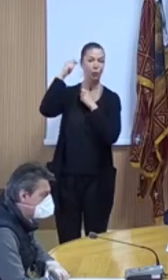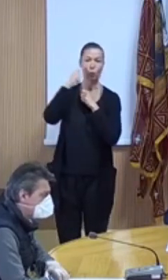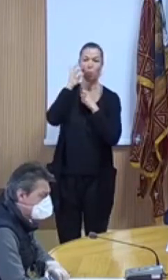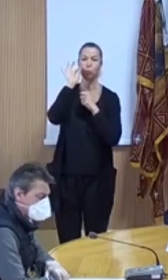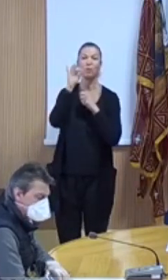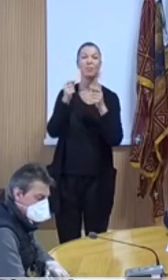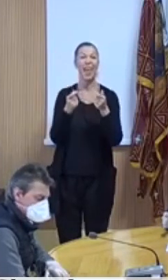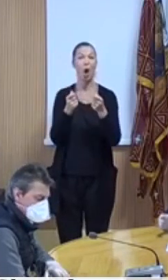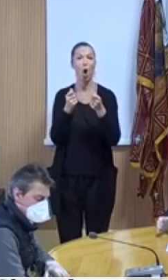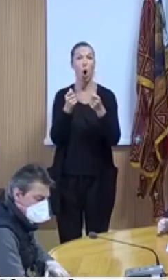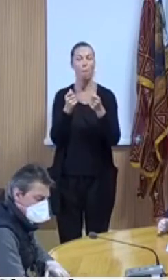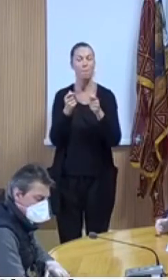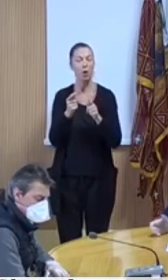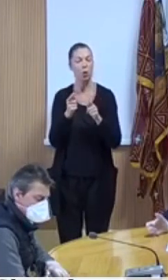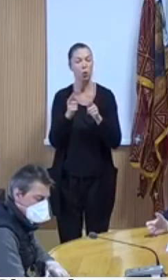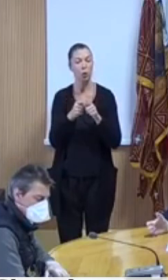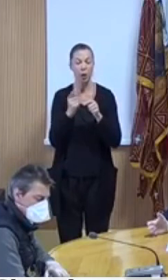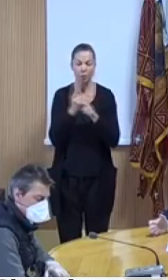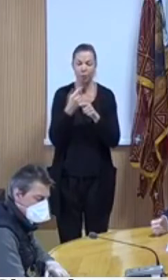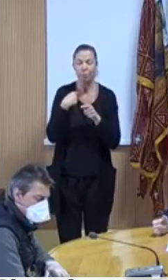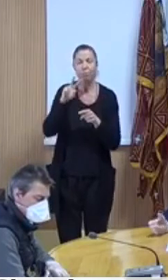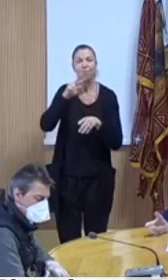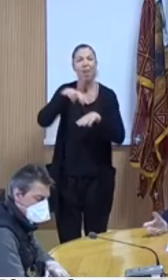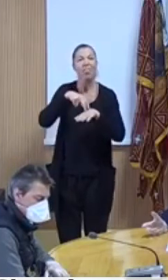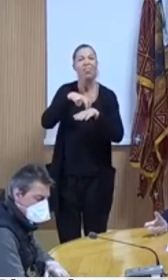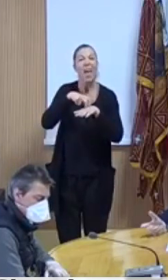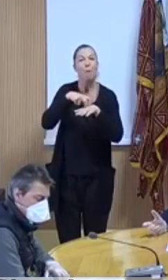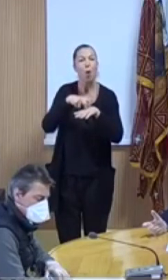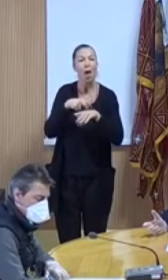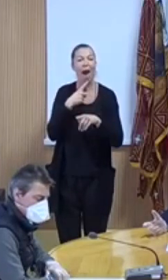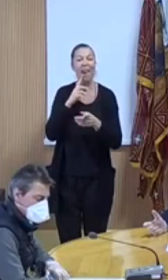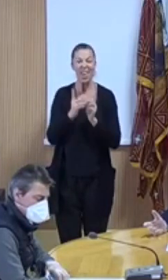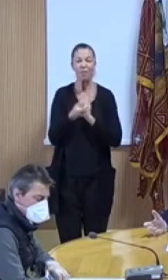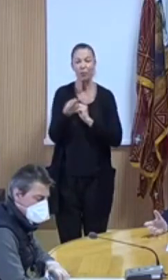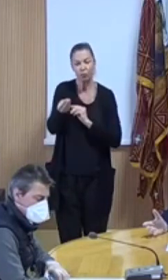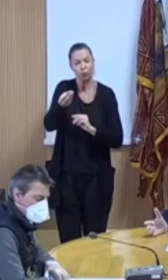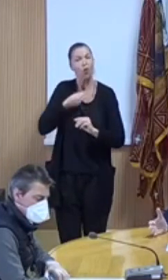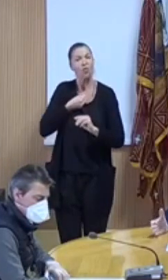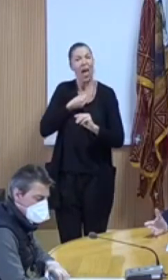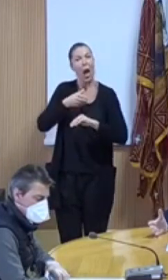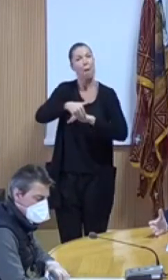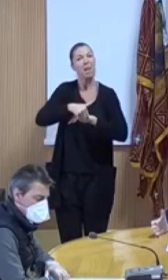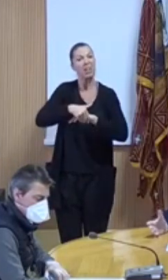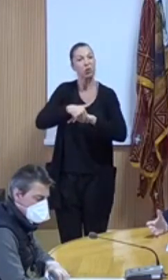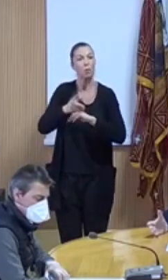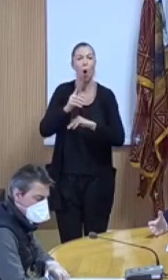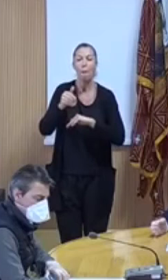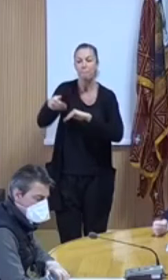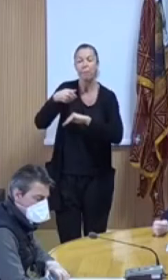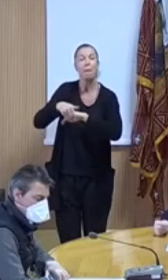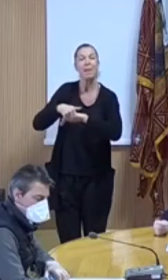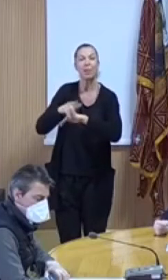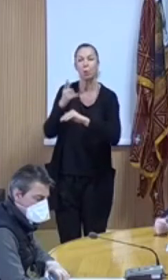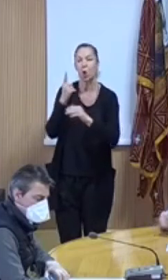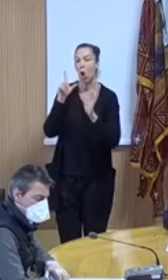più debole rispetto a chi magari il credito te lo da ma te lo dà in modo non legittimo non corretto in modo come sappiamo